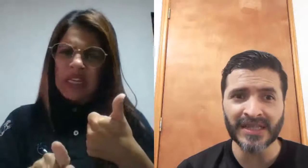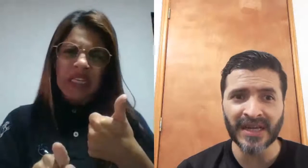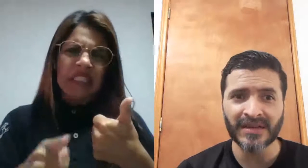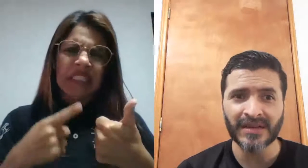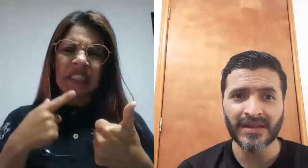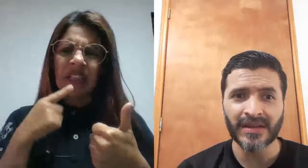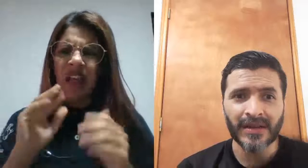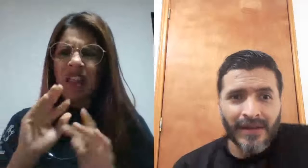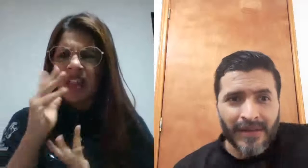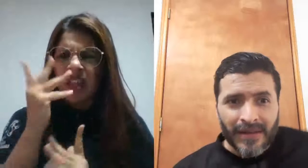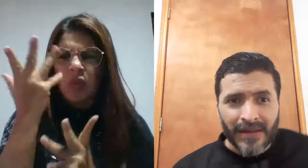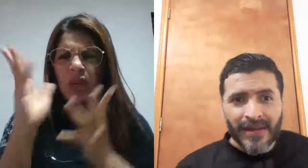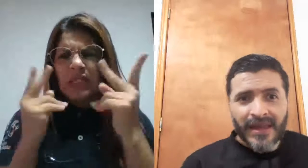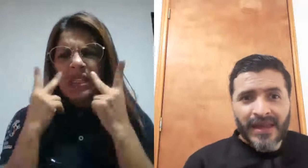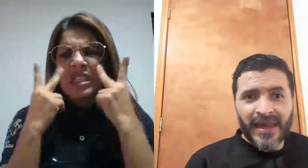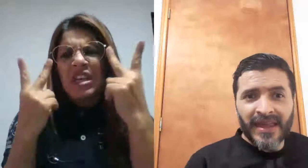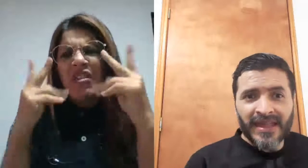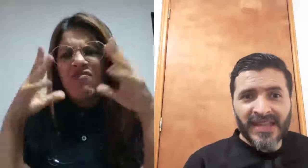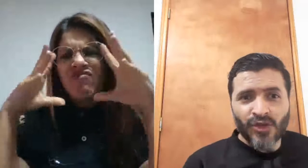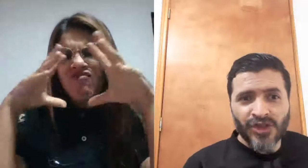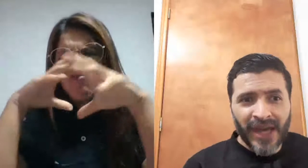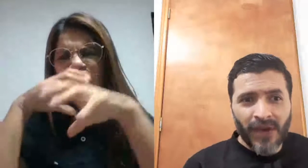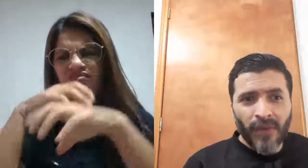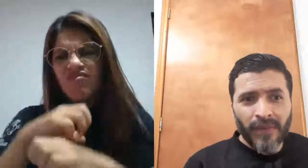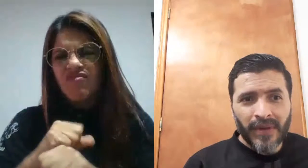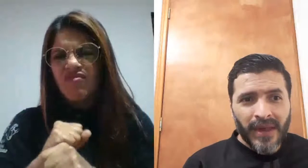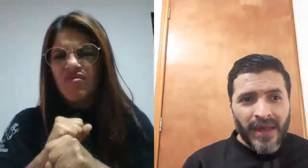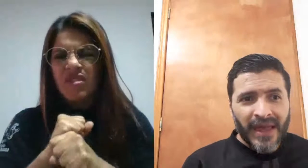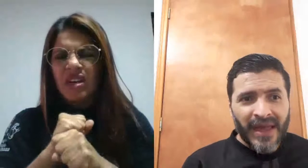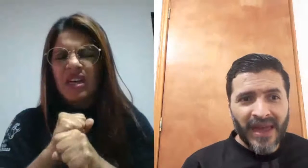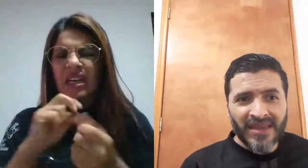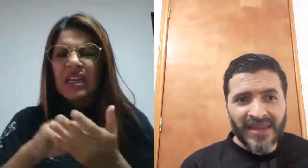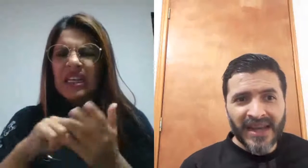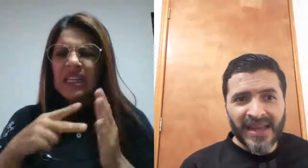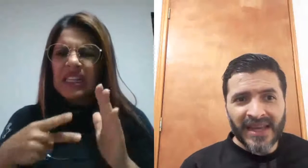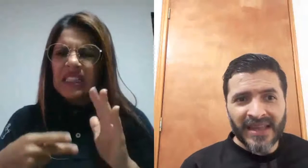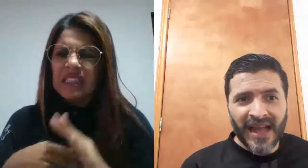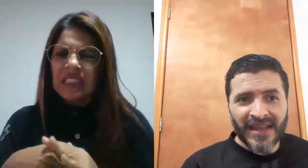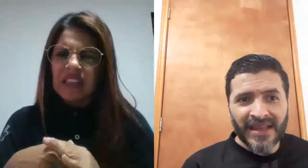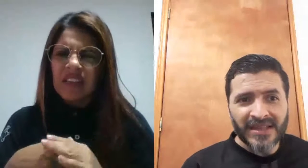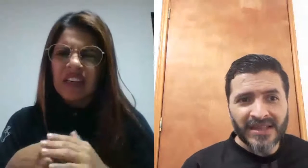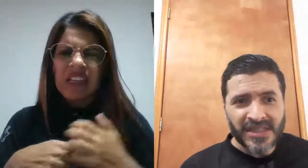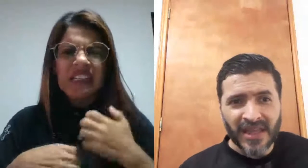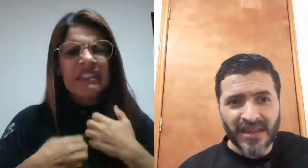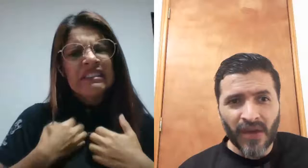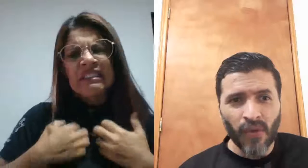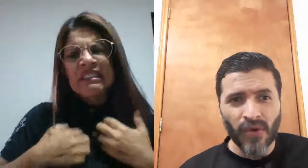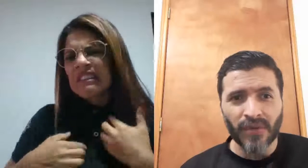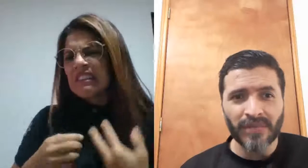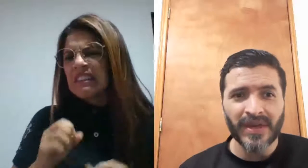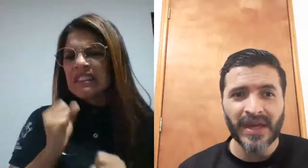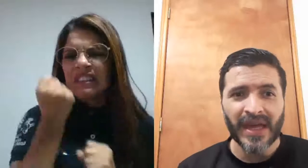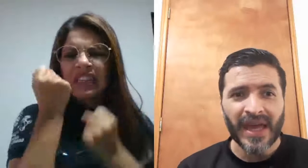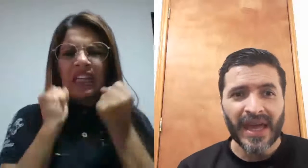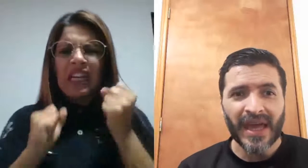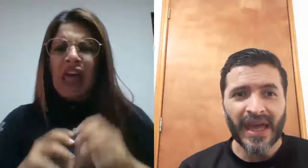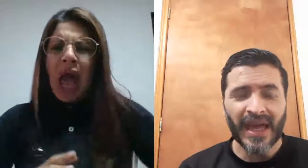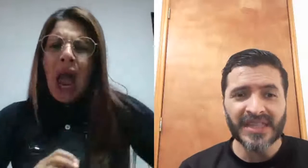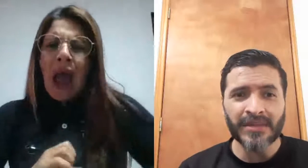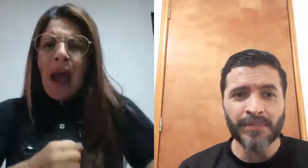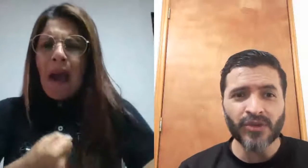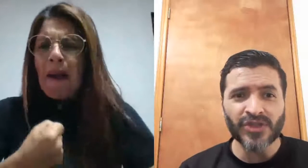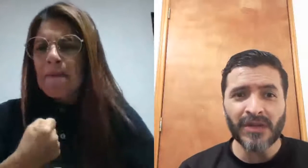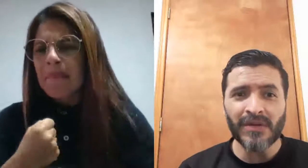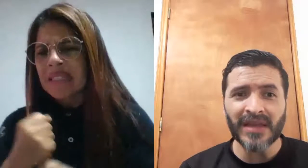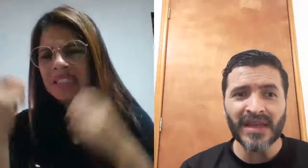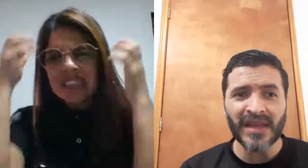la naturaleza. Qué desasosiego, qué intranquilidad siente uno.